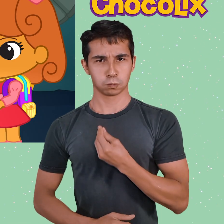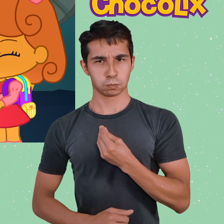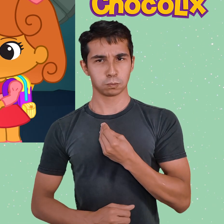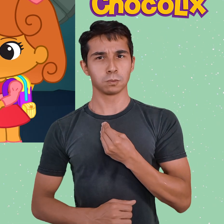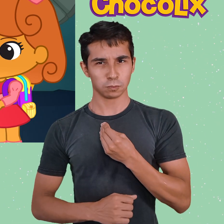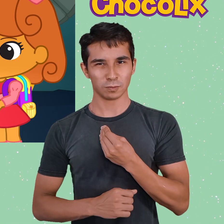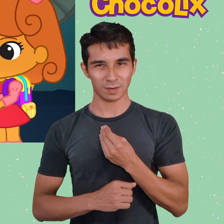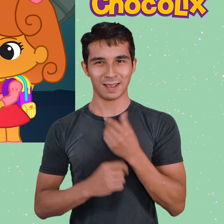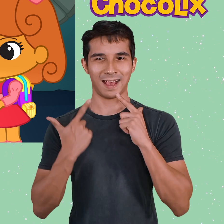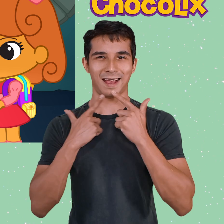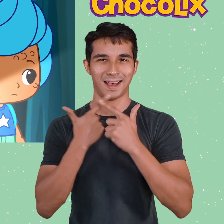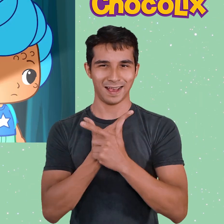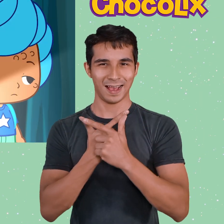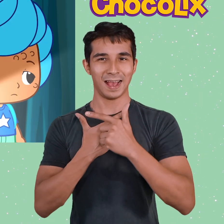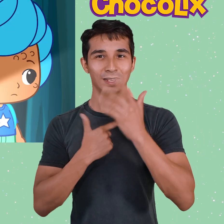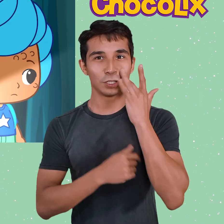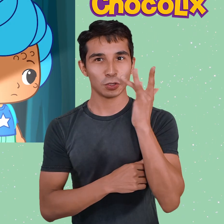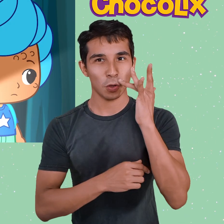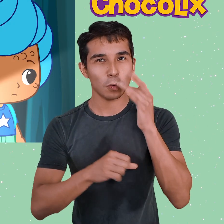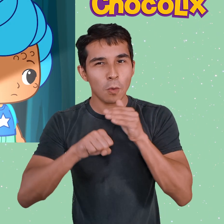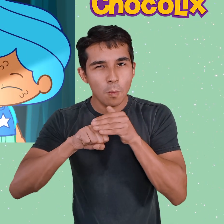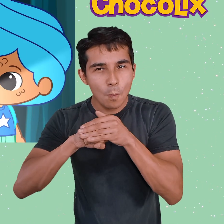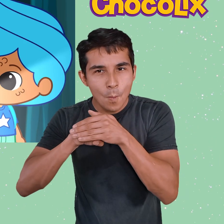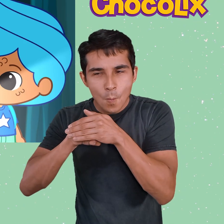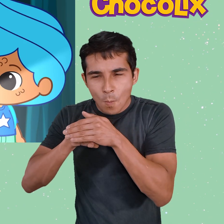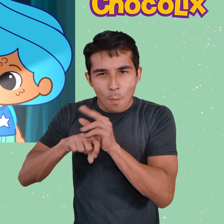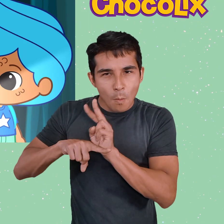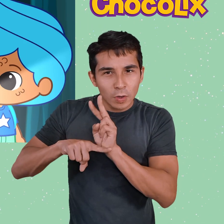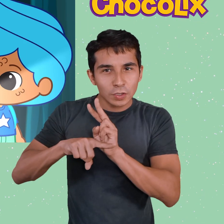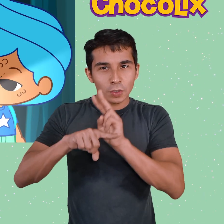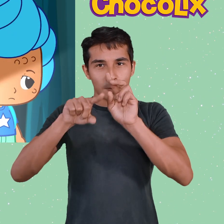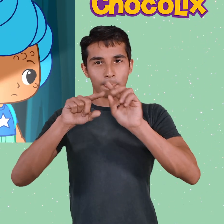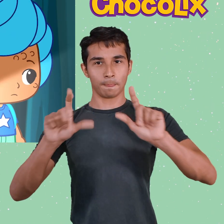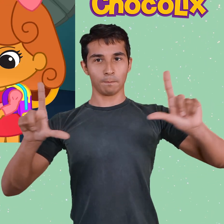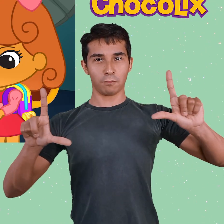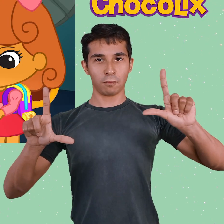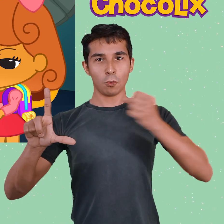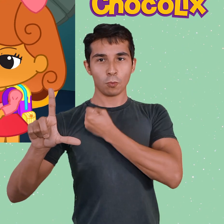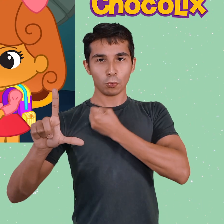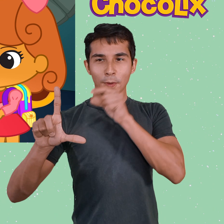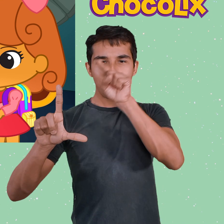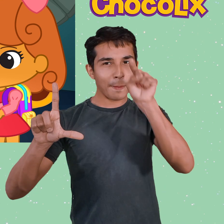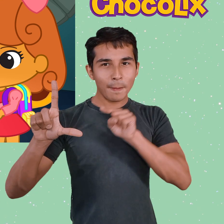Pois saibam que ele está muito bem guardado, protegido por uma senha impossível de se descobrir.